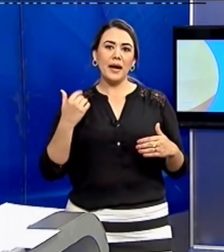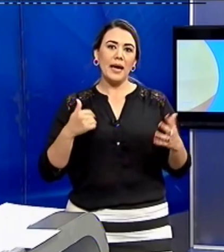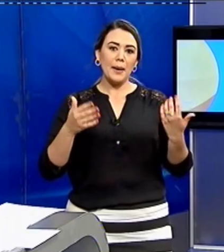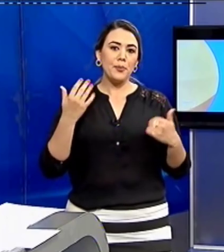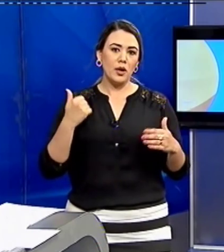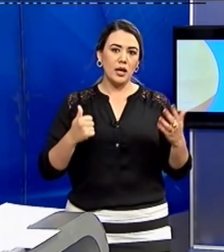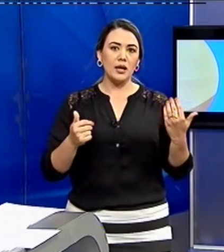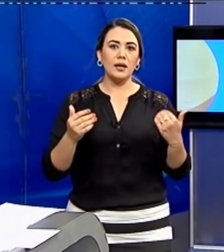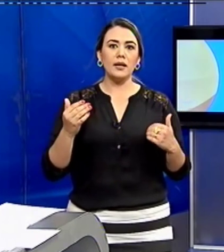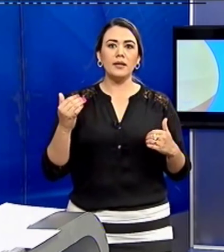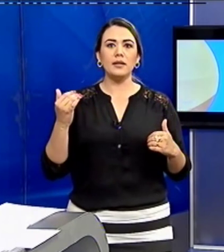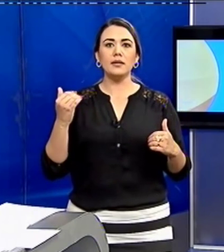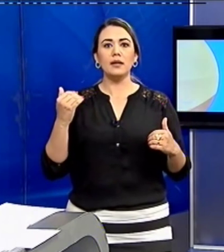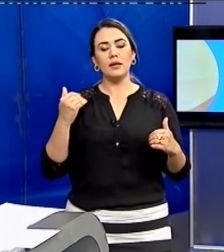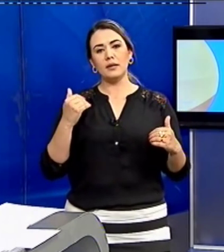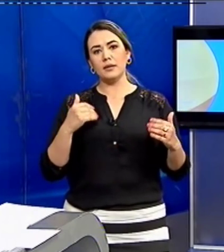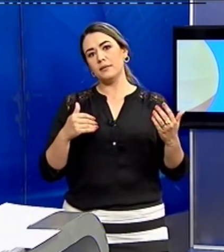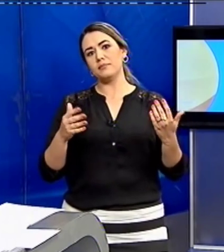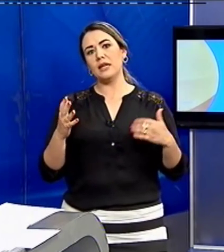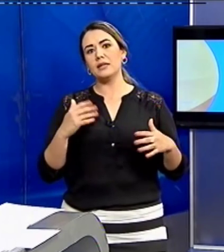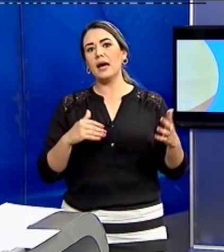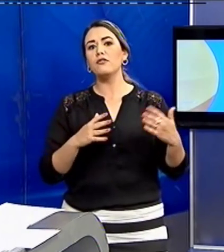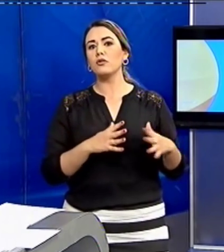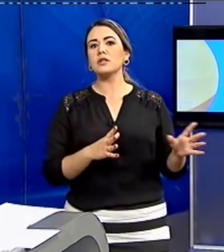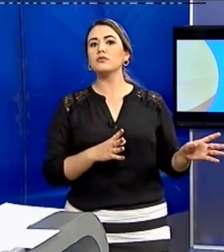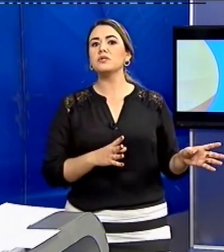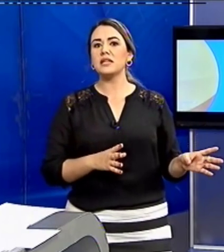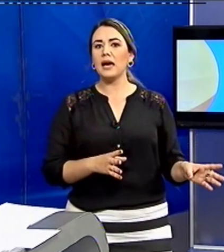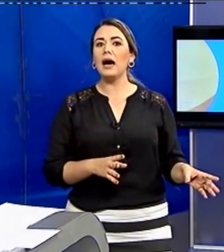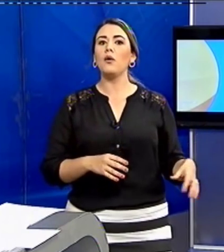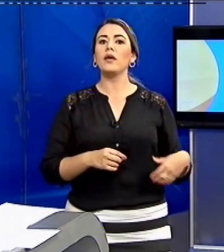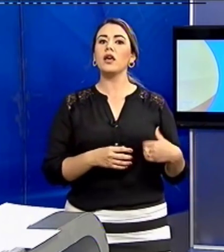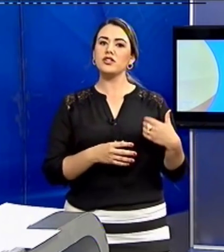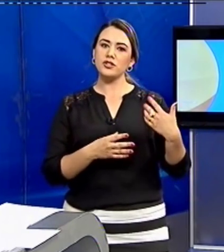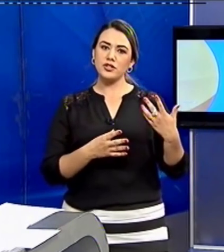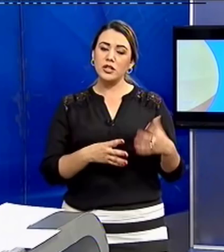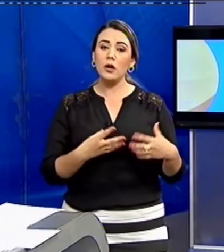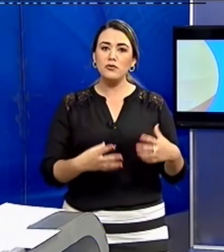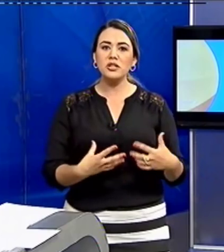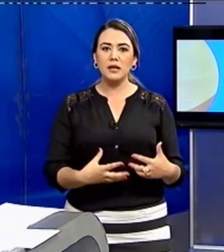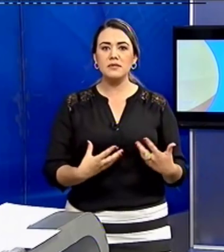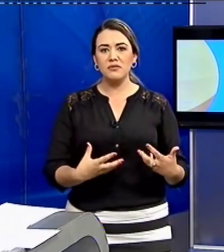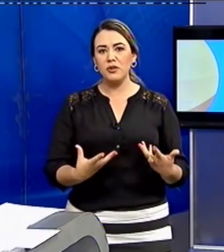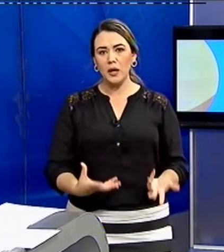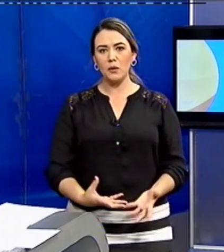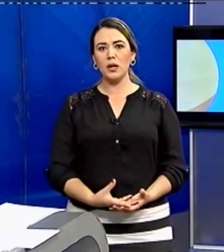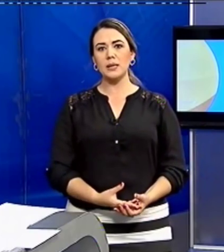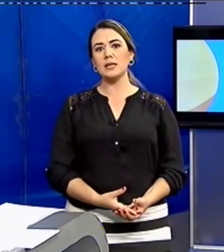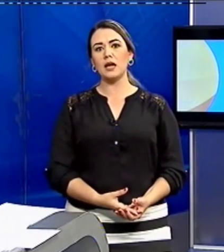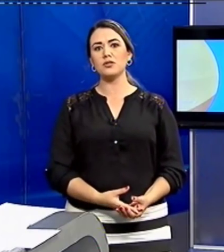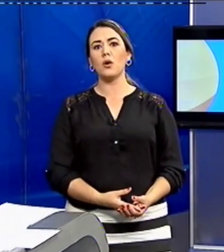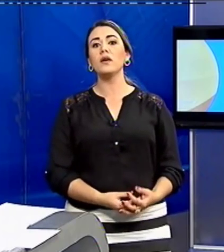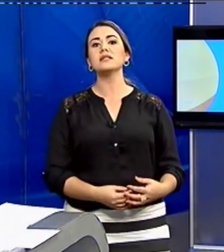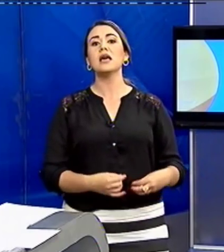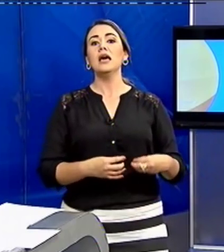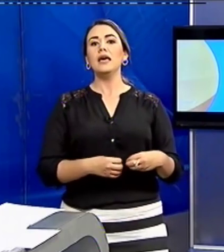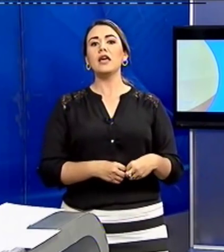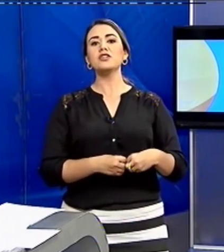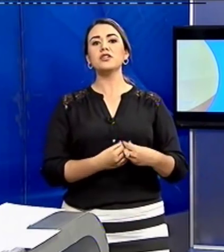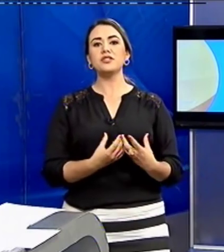para a época da Revolução Industrial, em que a gente tinha o direito civil regulando as relações, em que a gente